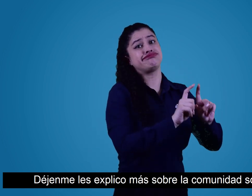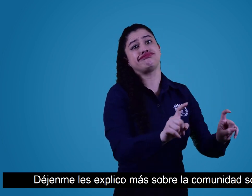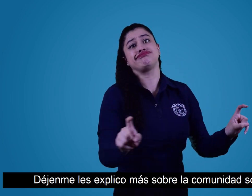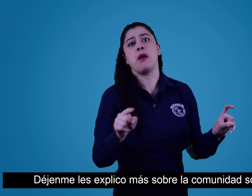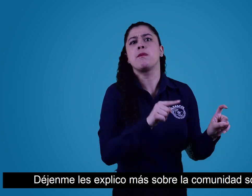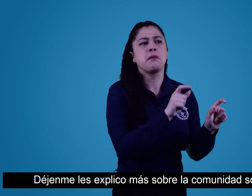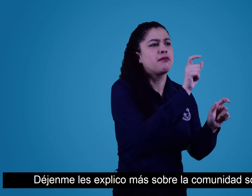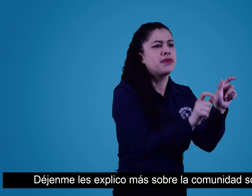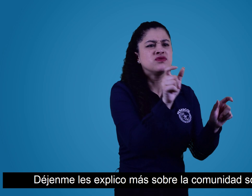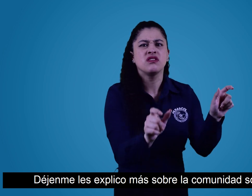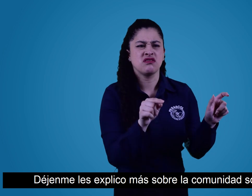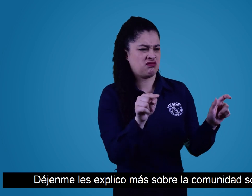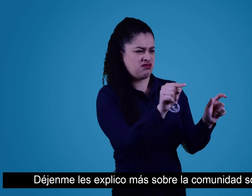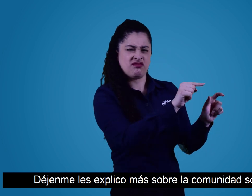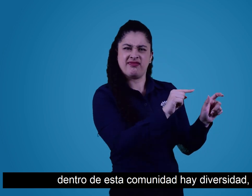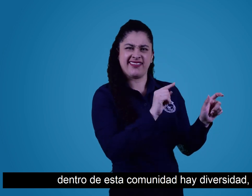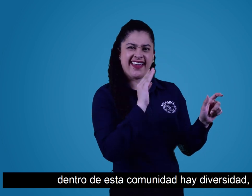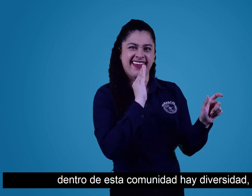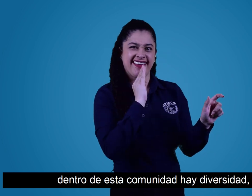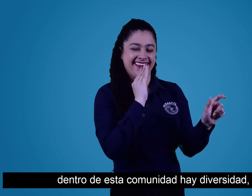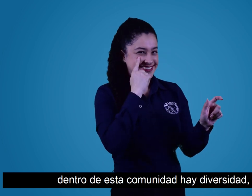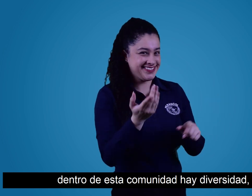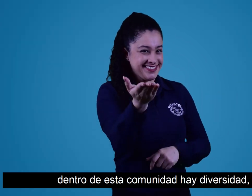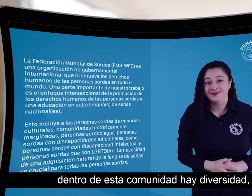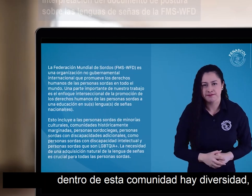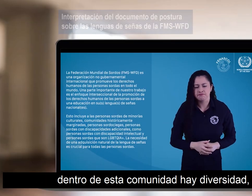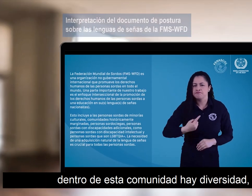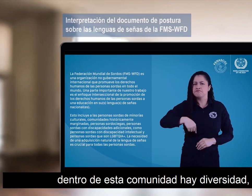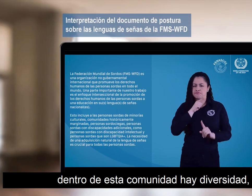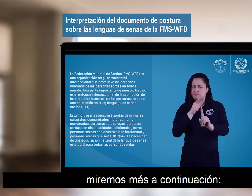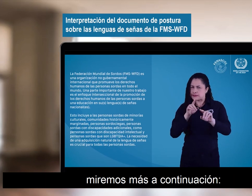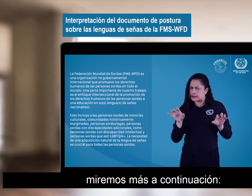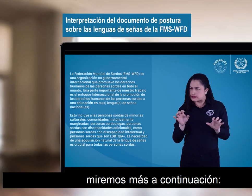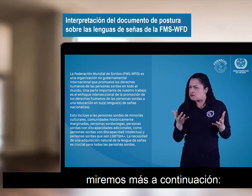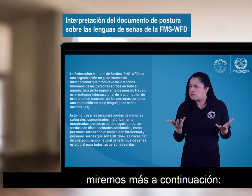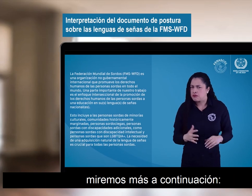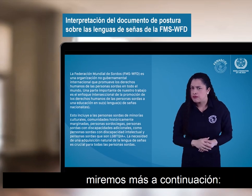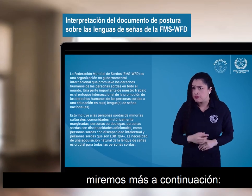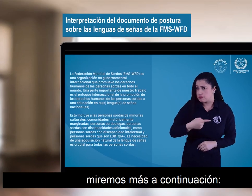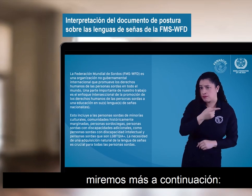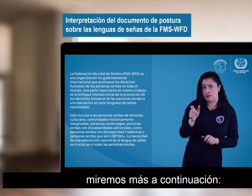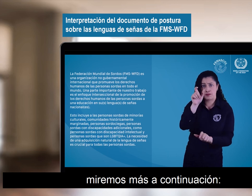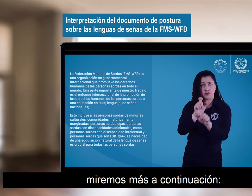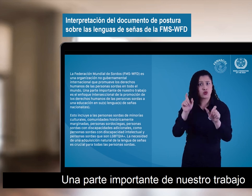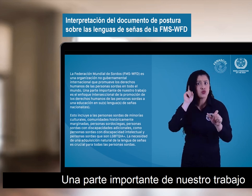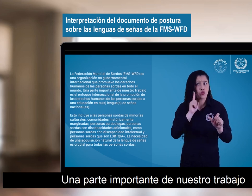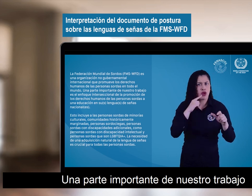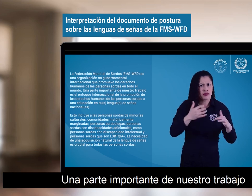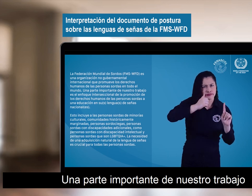explico más sobre la comunidad sorda. Dentro de esta comunidad hay diversidad. Miremos más a continuación. Una parte